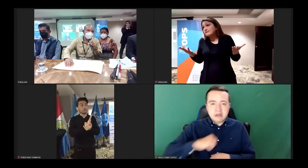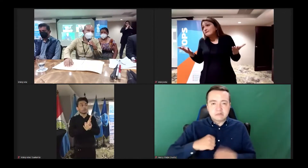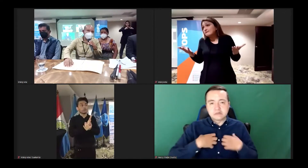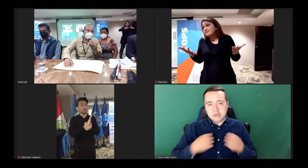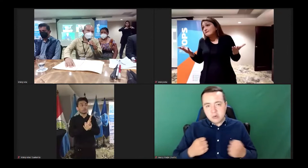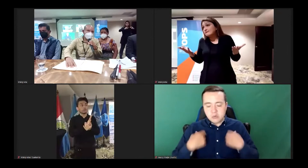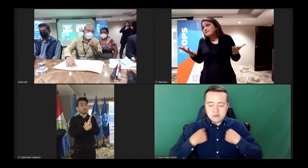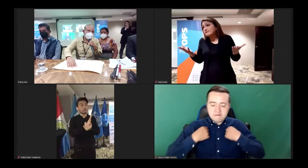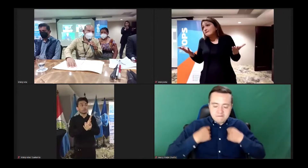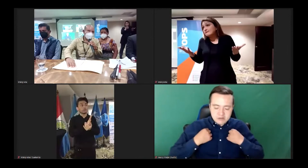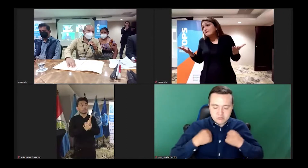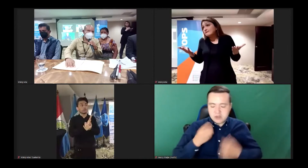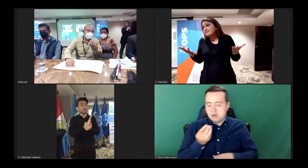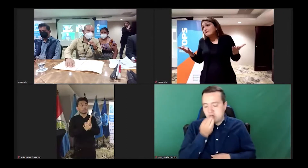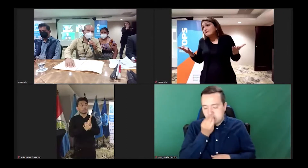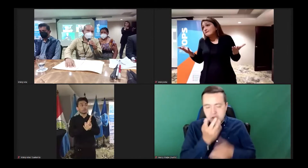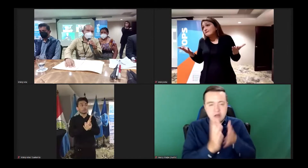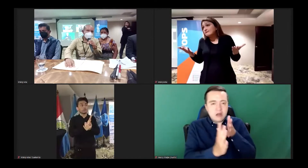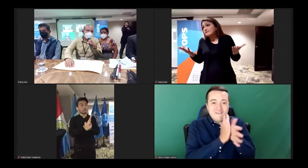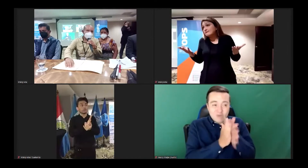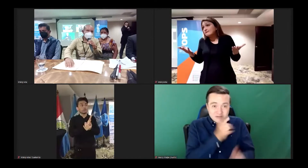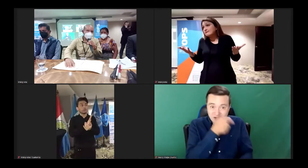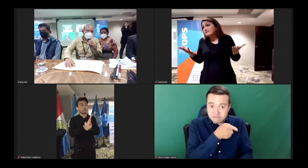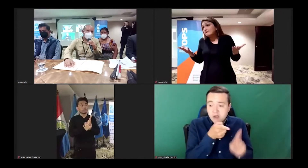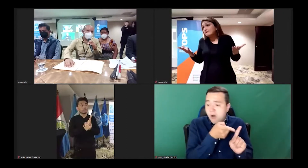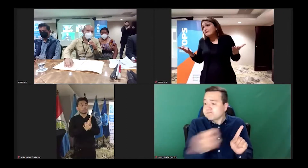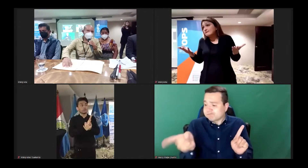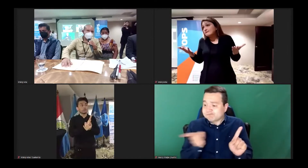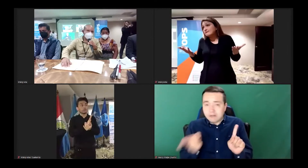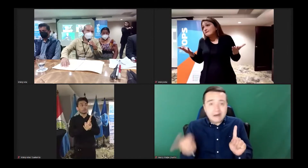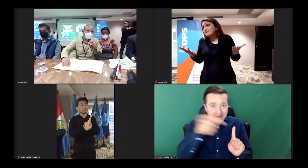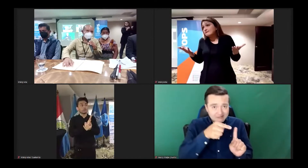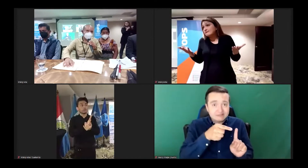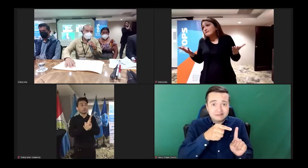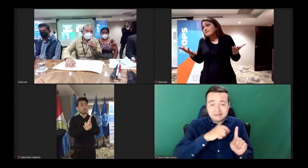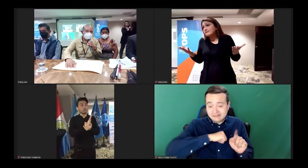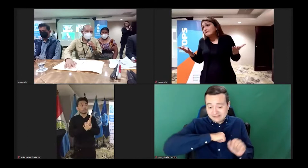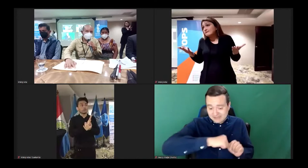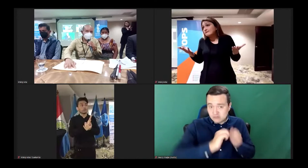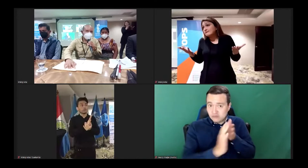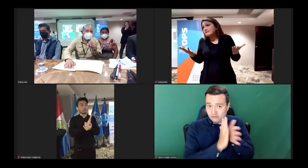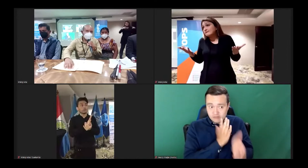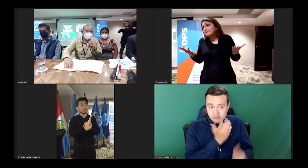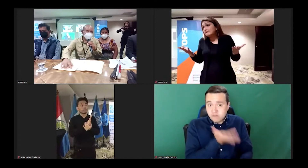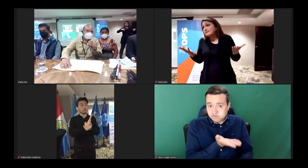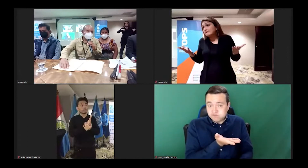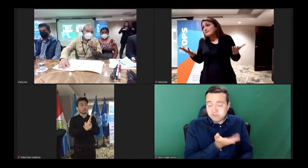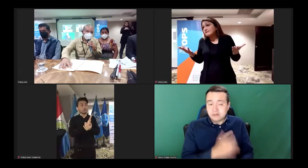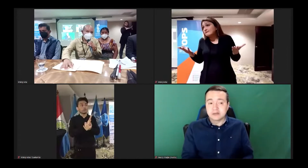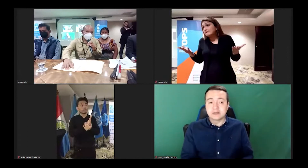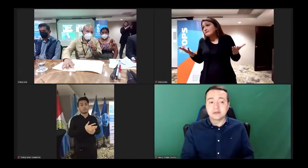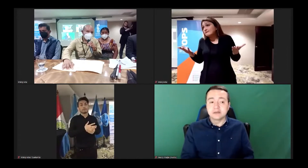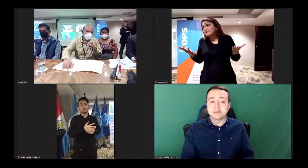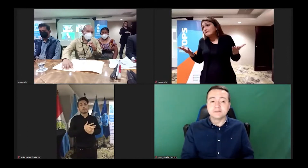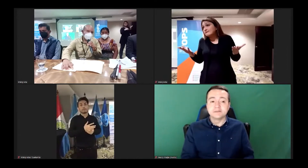alimentación. La información es un derecho que está estipulado precisamente en